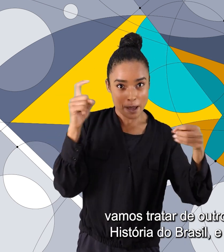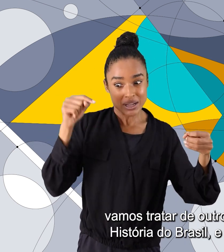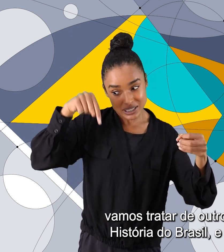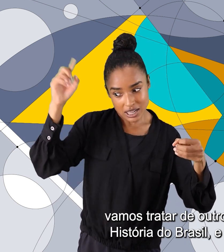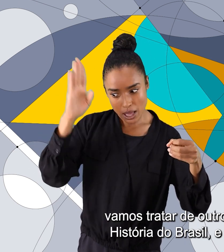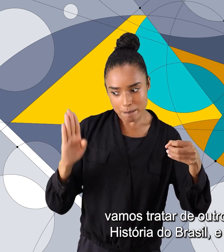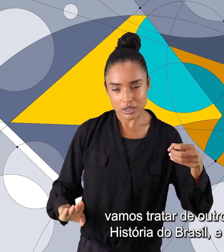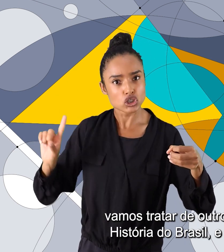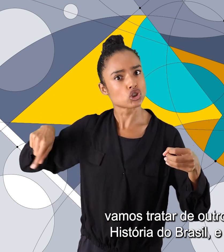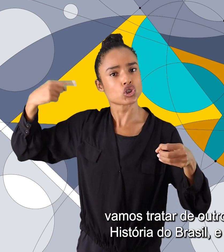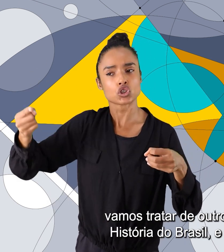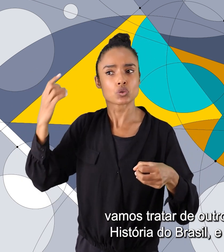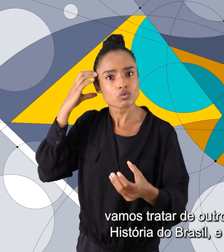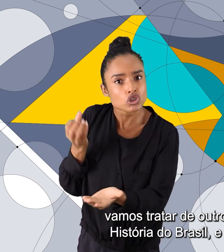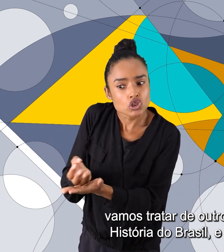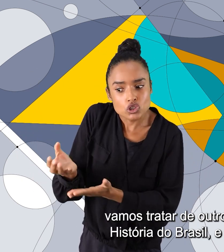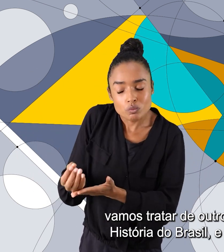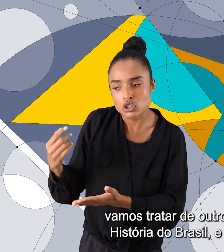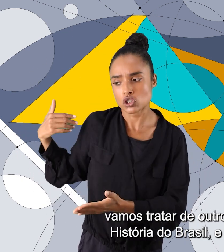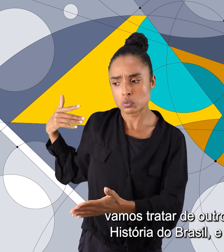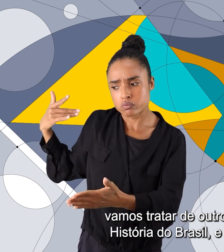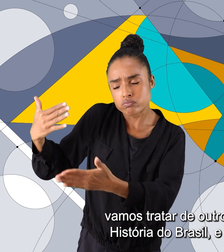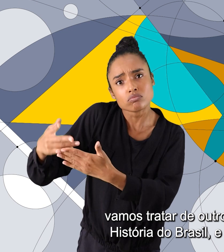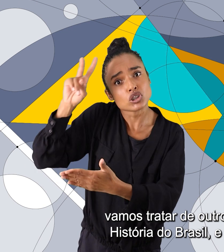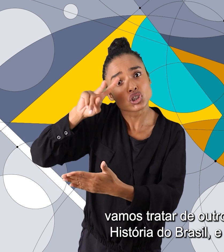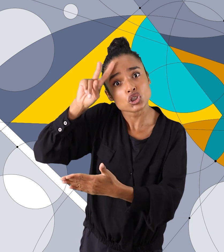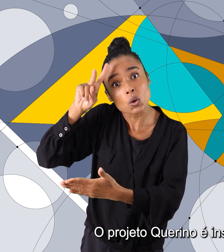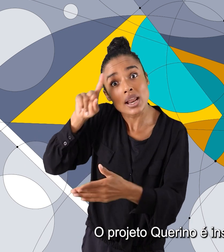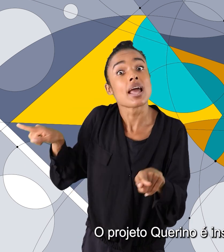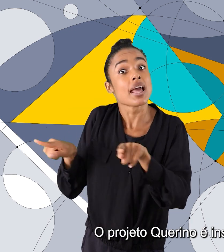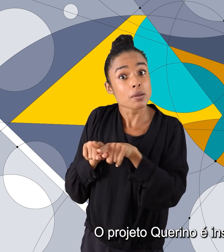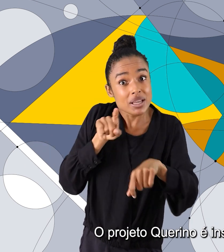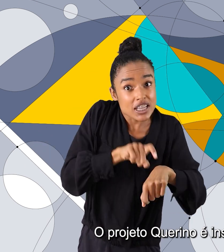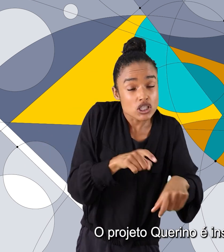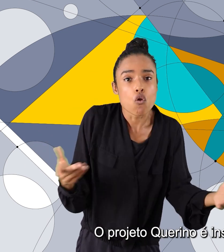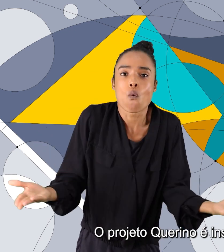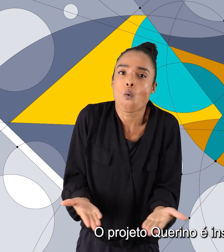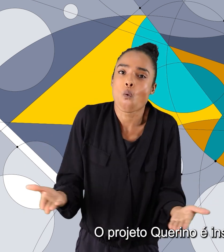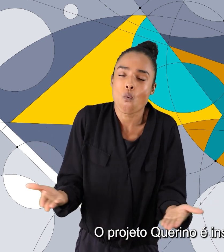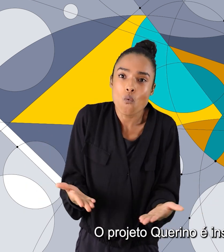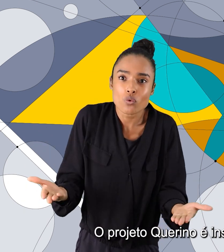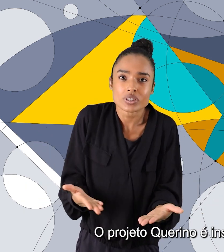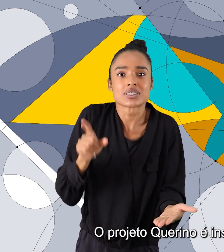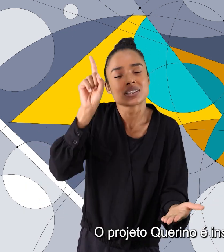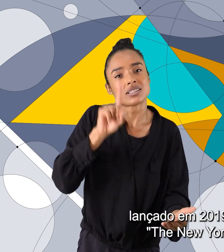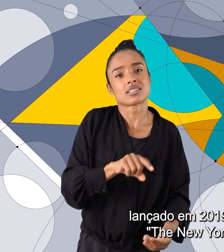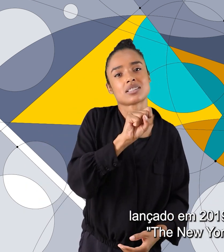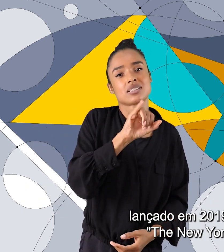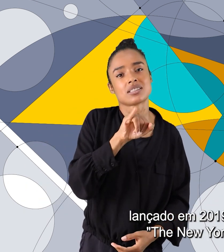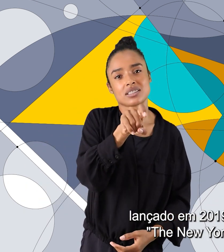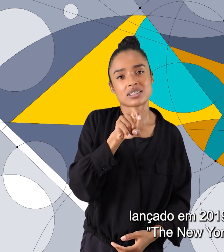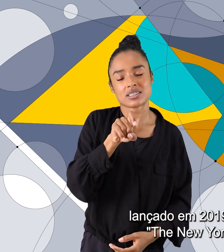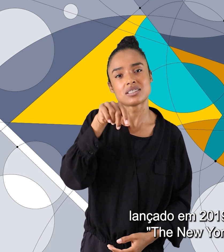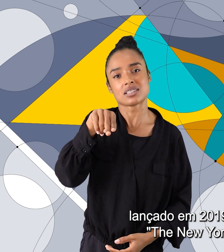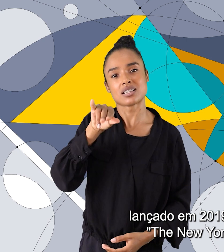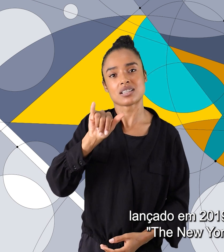de outros momentos da história do Brasil e do Brasil atual. O Projeto Quirino é inspirado no 1619, lançado